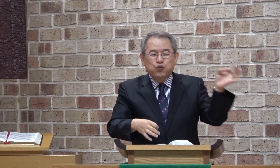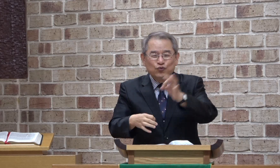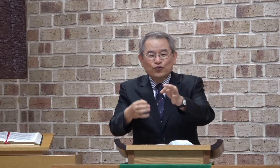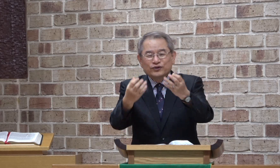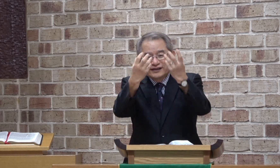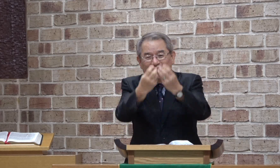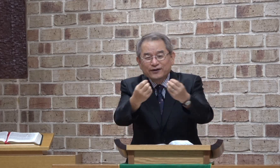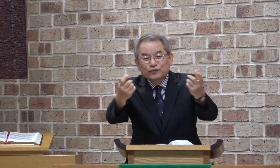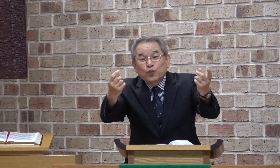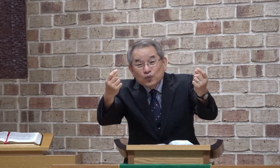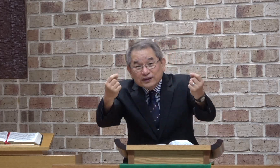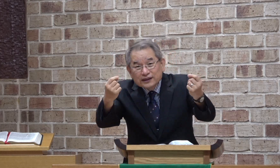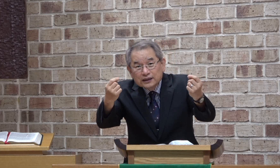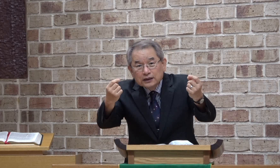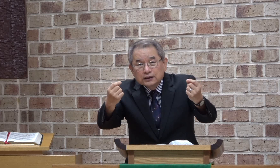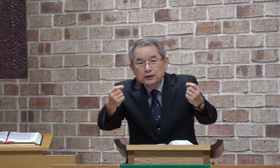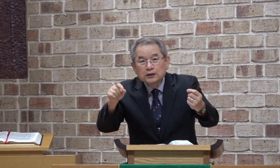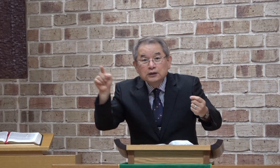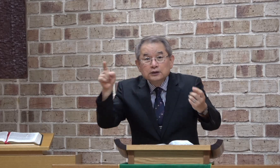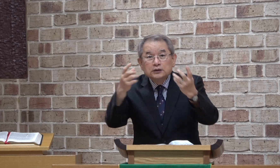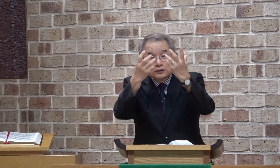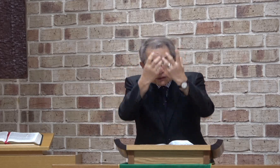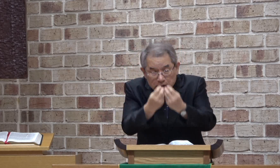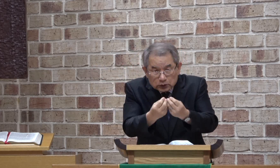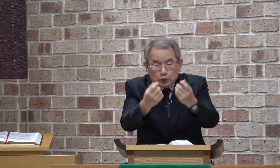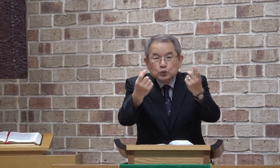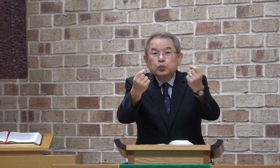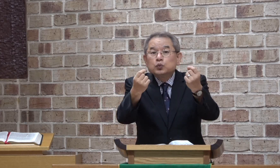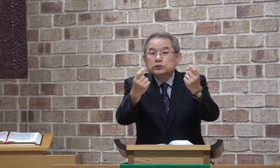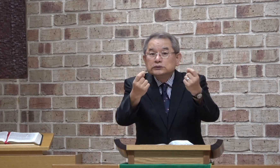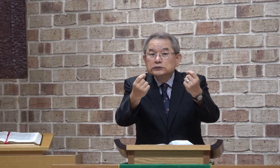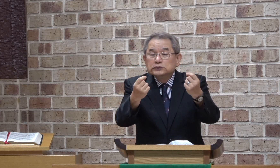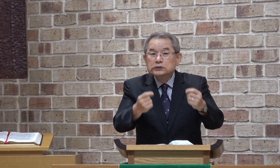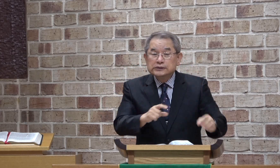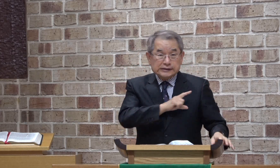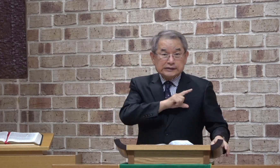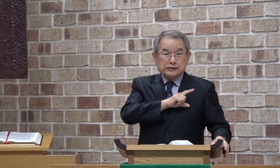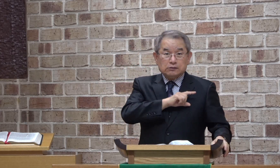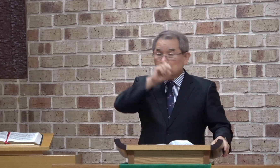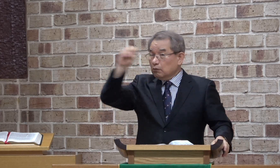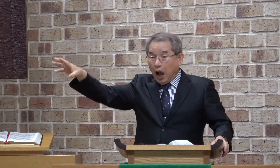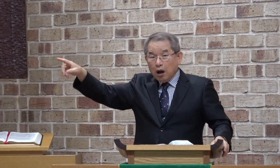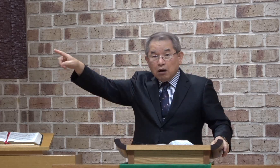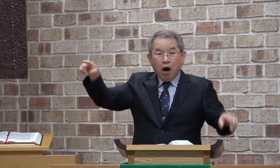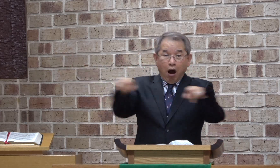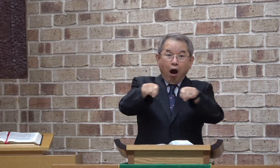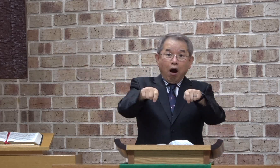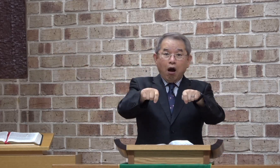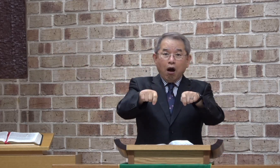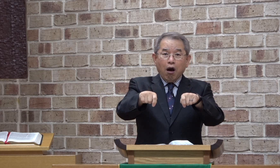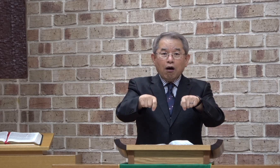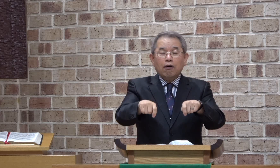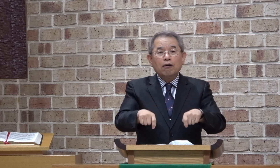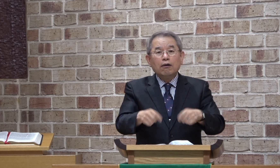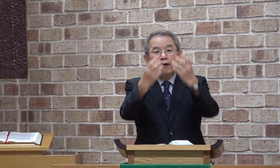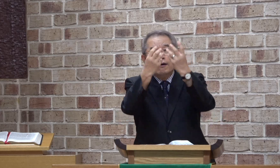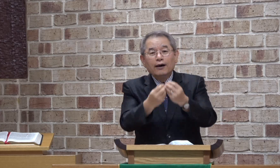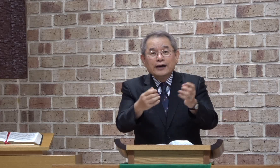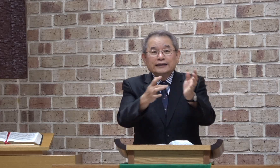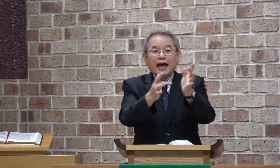적어놓고 이렇게 나중에 받는 걸로 하고 외상을 주었습니다. 그처럼 그 이름을 말했을 뿐인데 그 말에 그냥 아무 말도